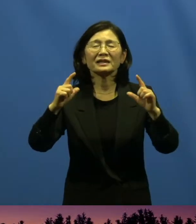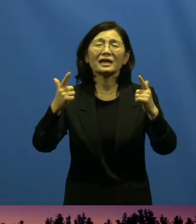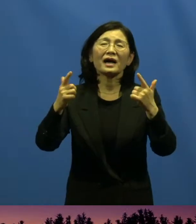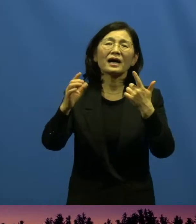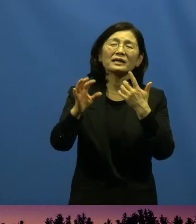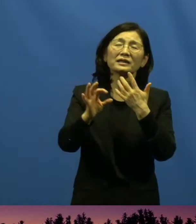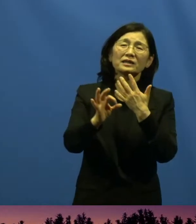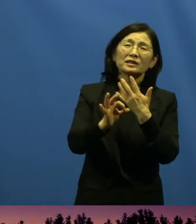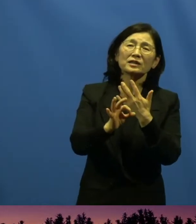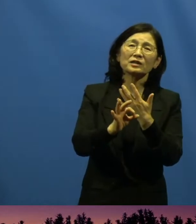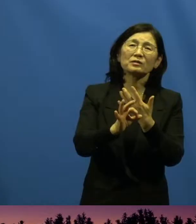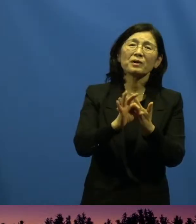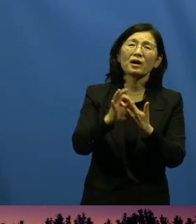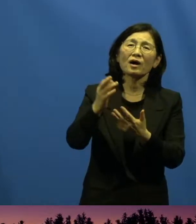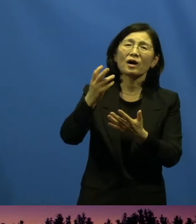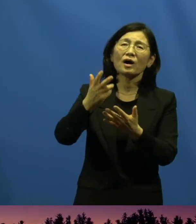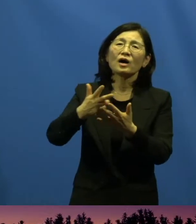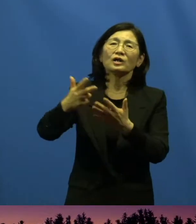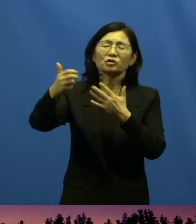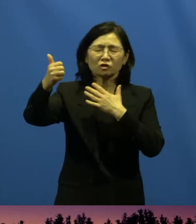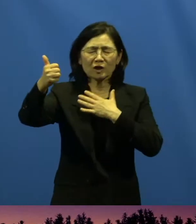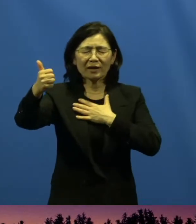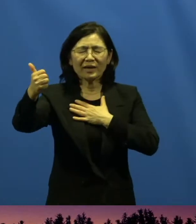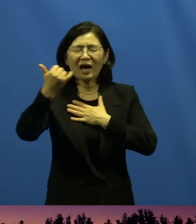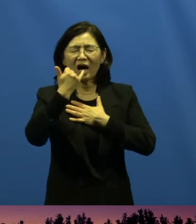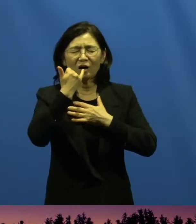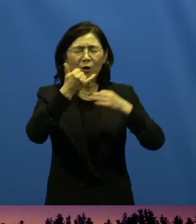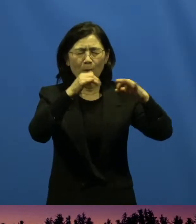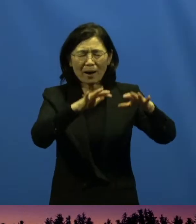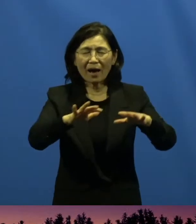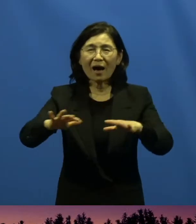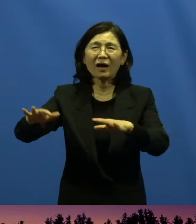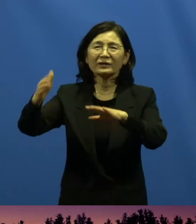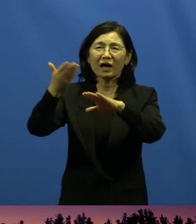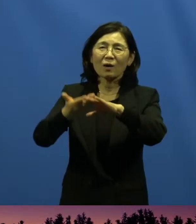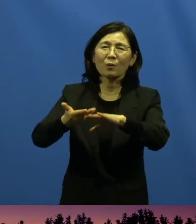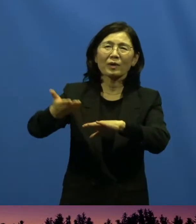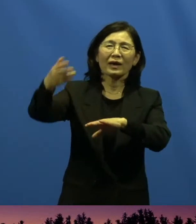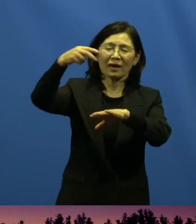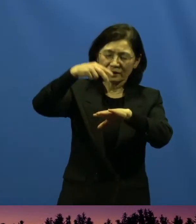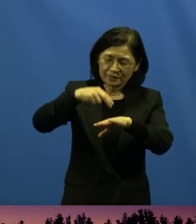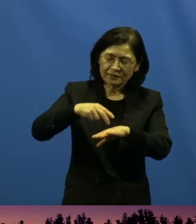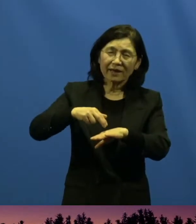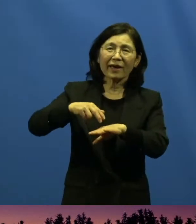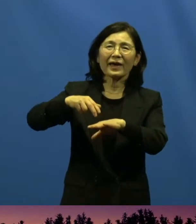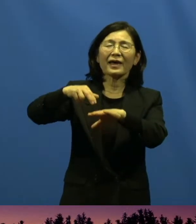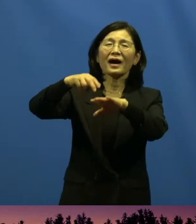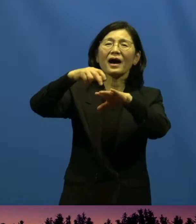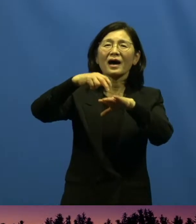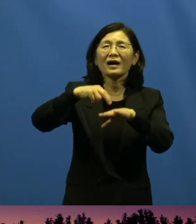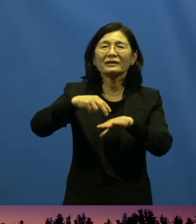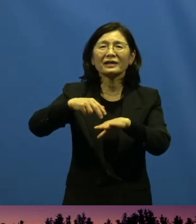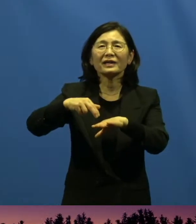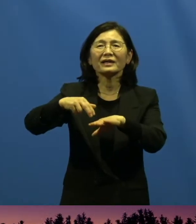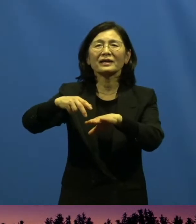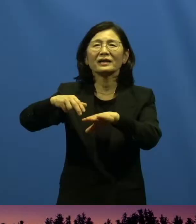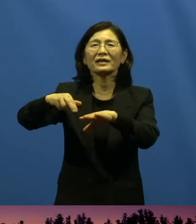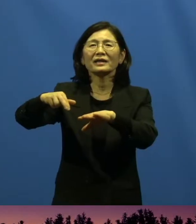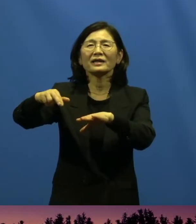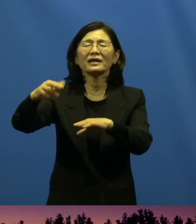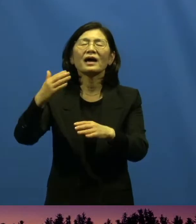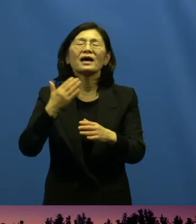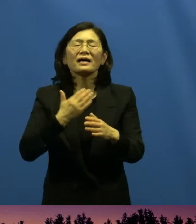갈라지지 않으면 주가 나로 바다 위 걷게